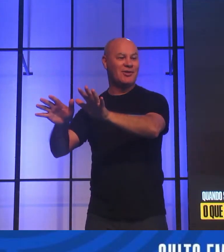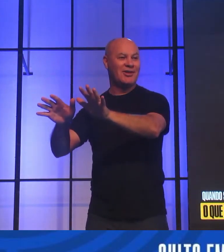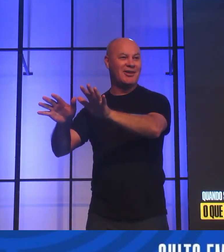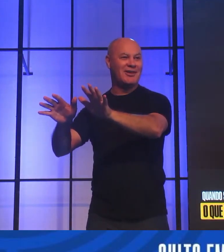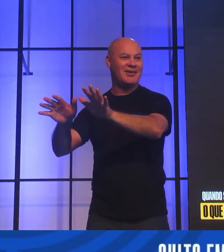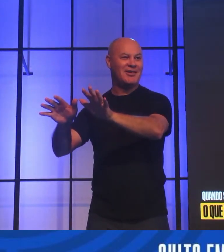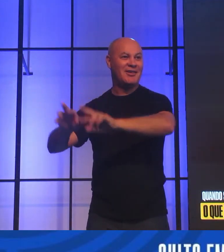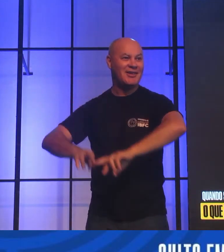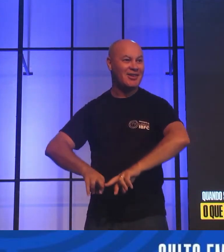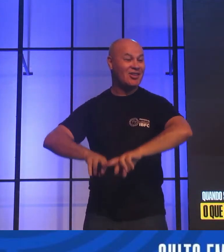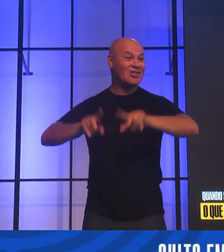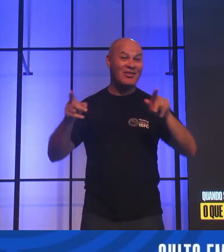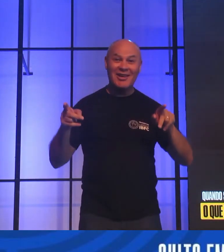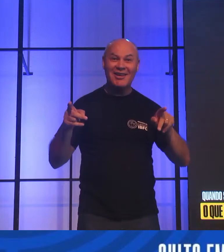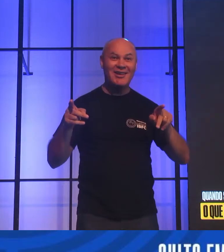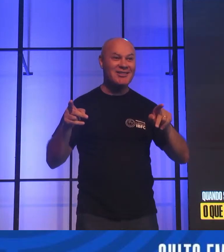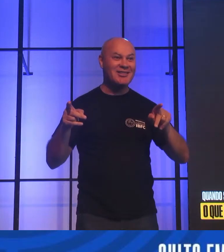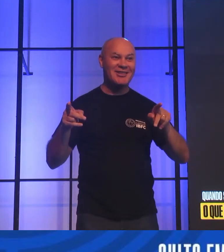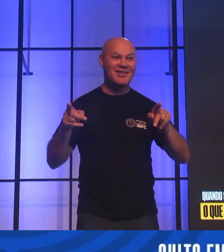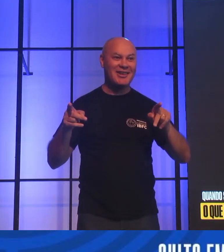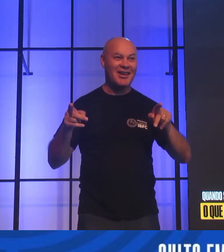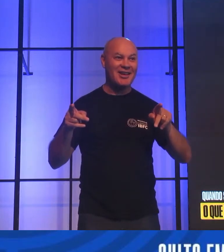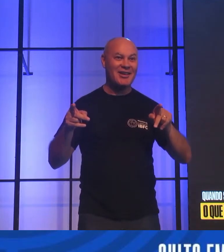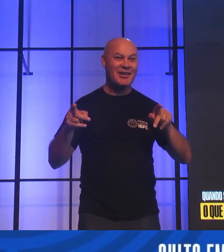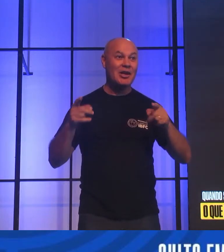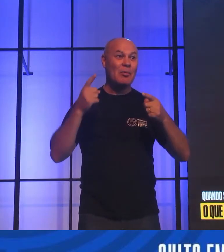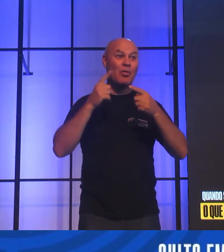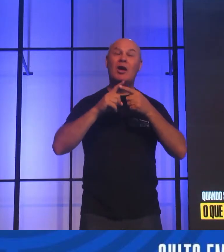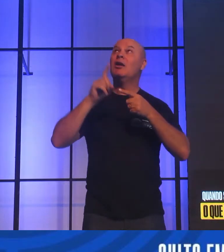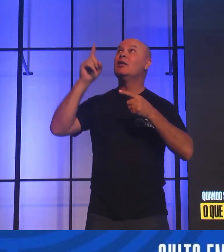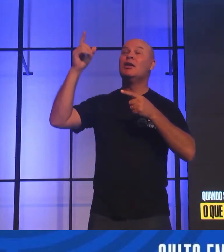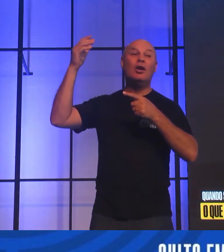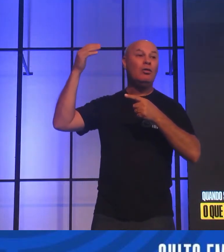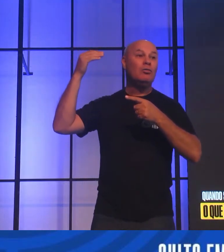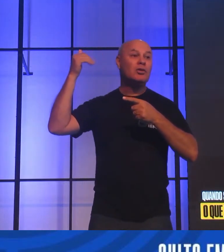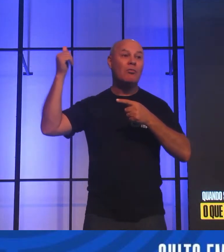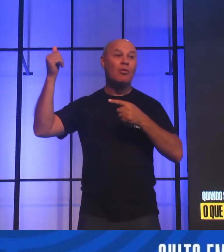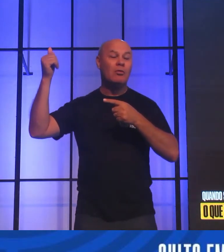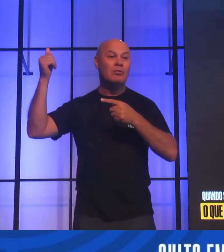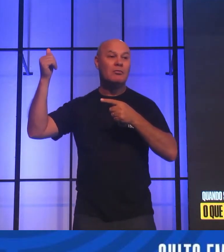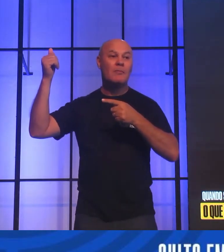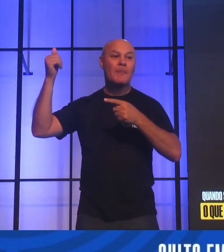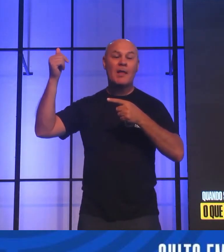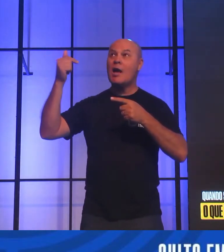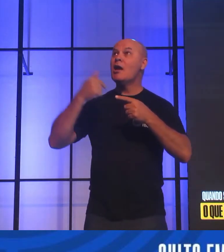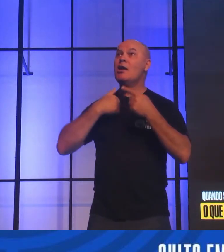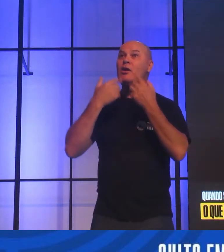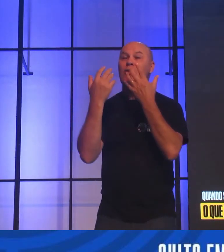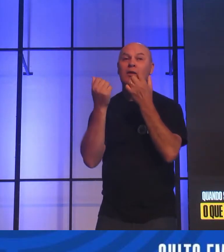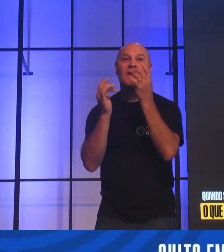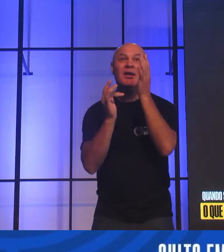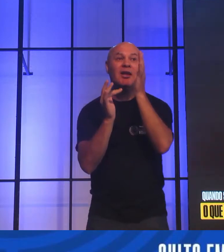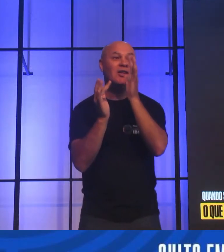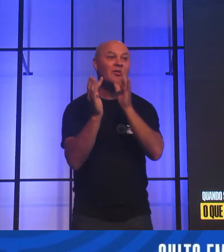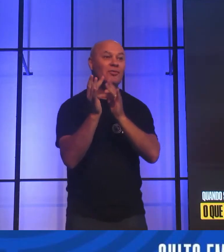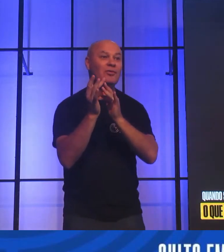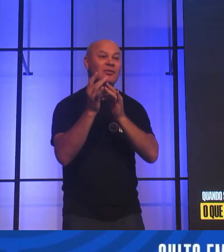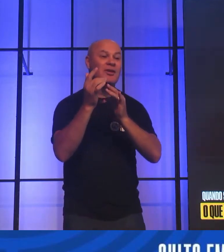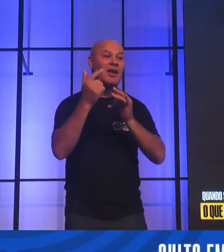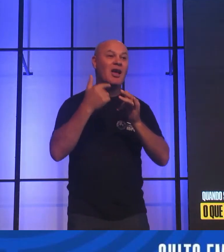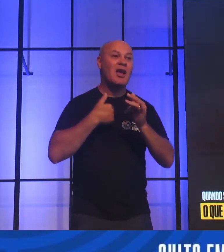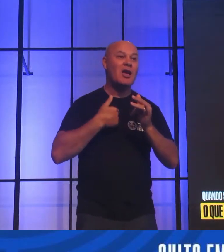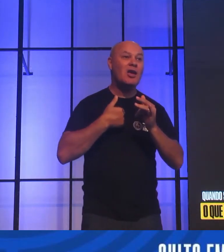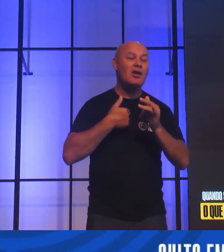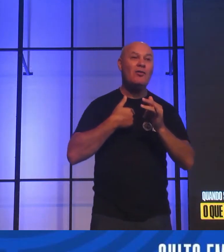Para isso que Deus os chamou. Se você é um cristão, se você é um discípulo de Jesus, se você é um seguidor